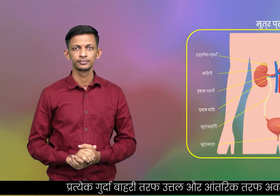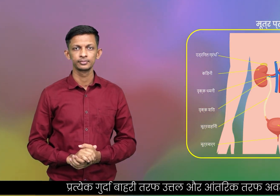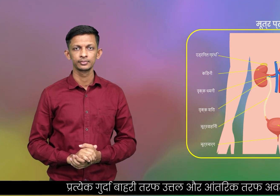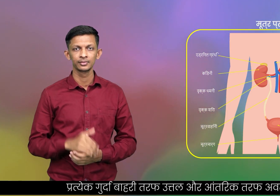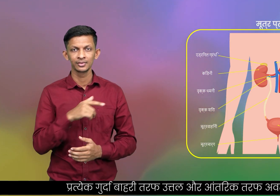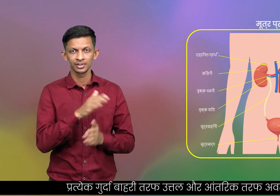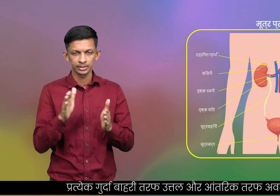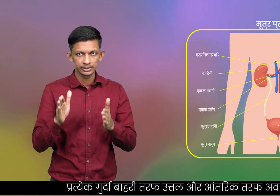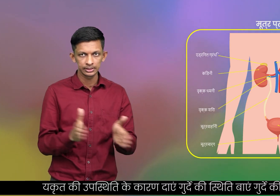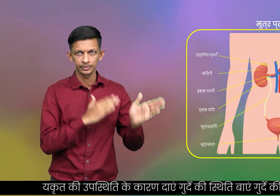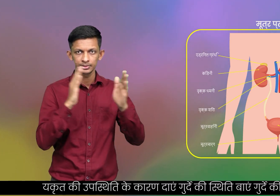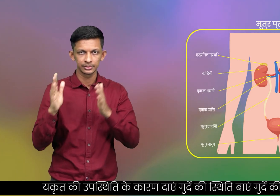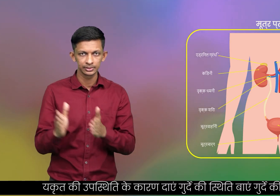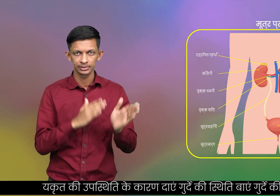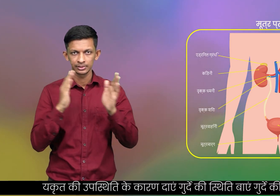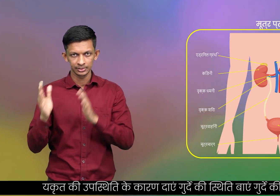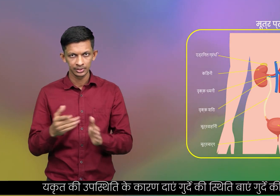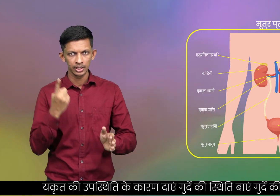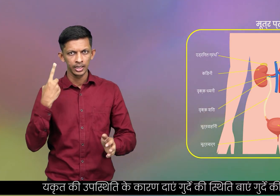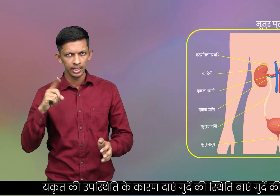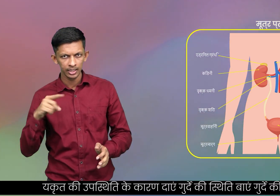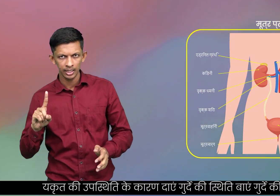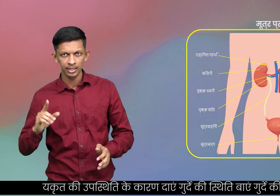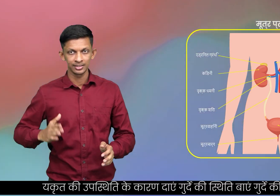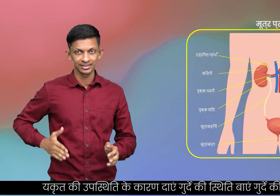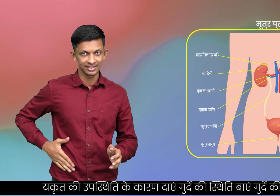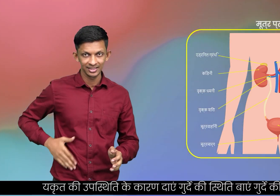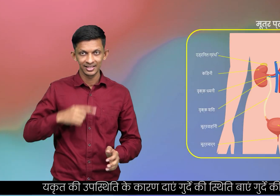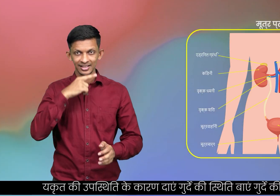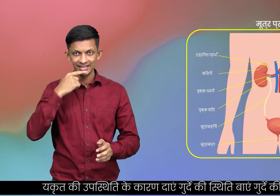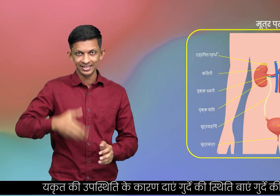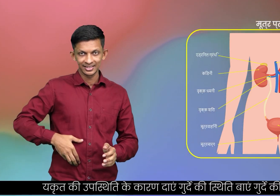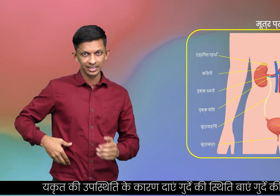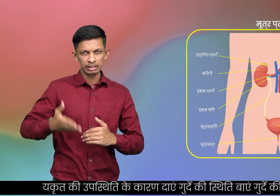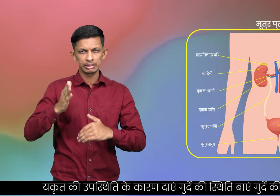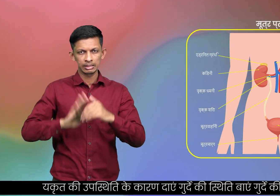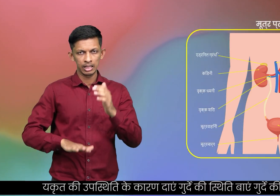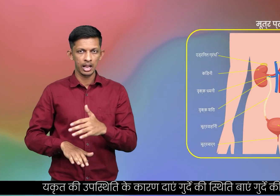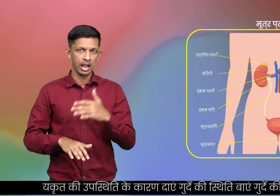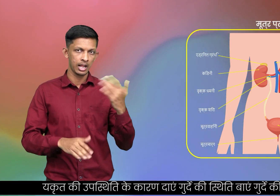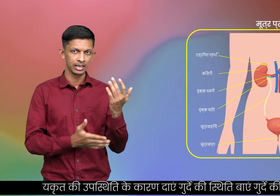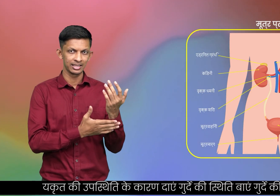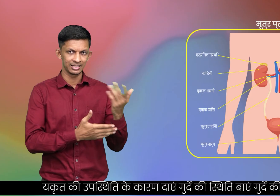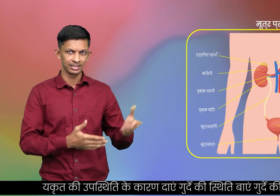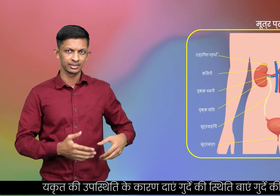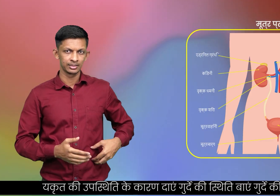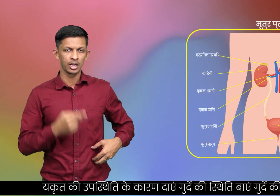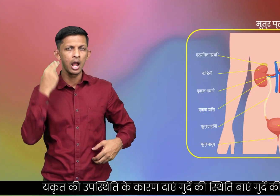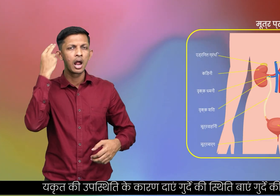है। यकृत की उपस्थिति के कारण दाएं गुर्दे की उपस्थिति बाएं गुर्दे